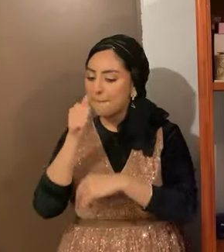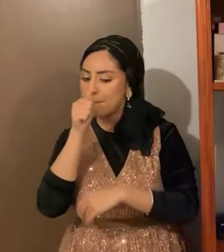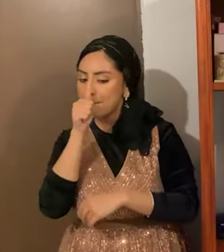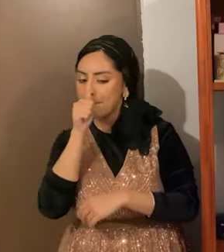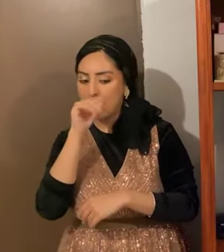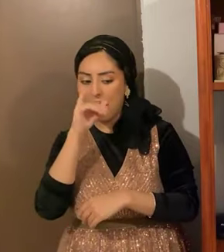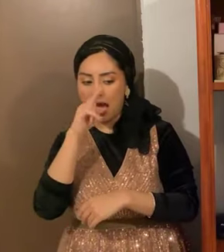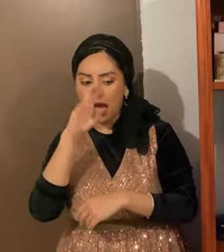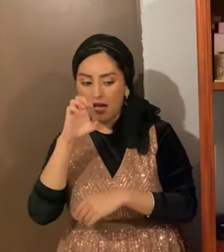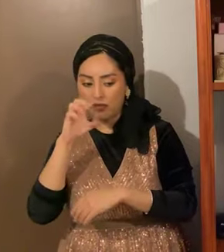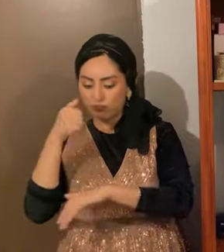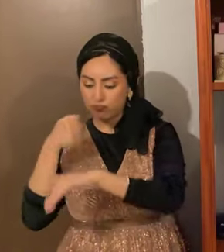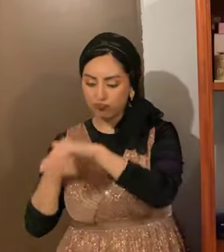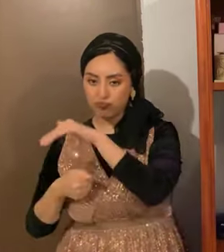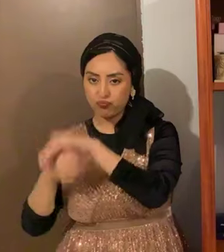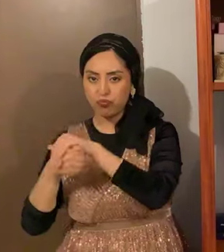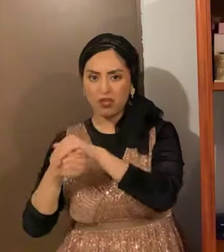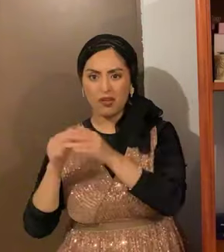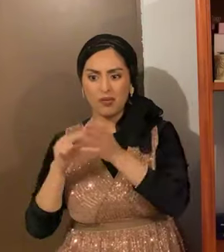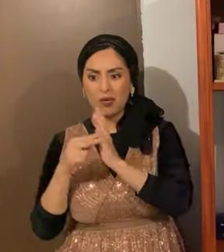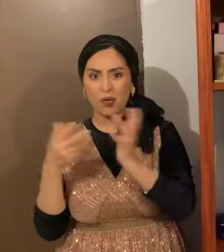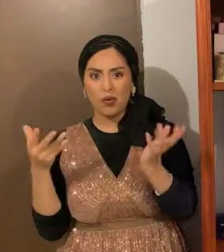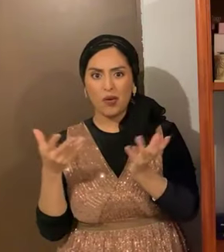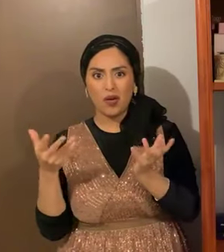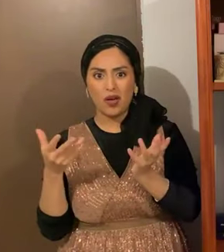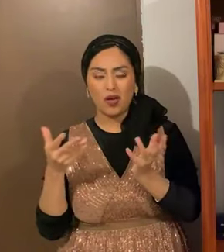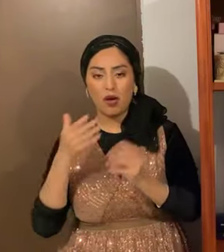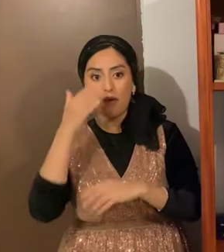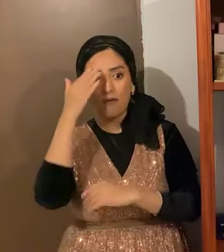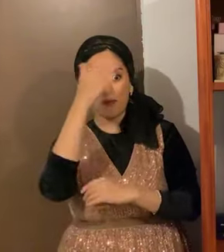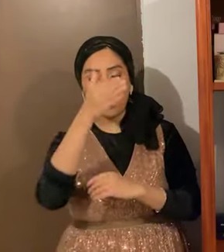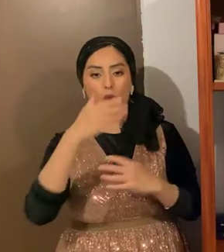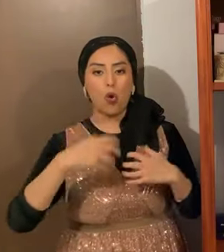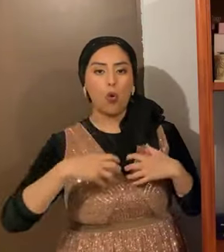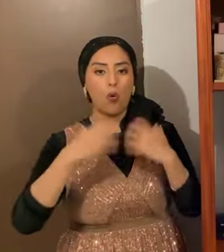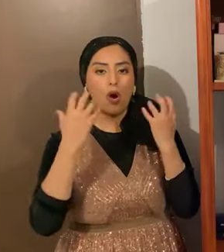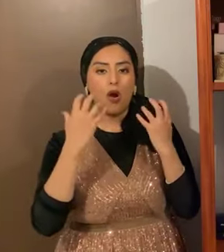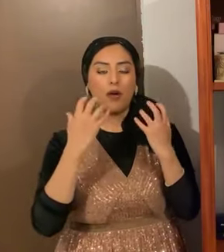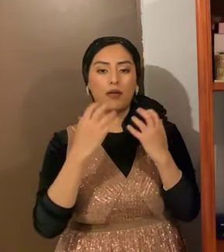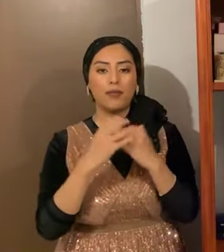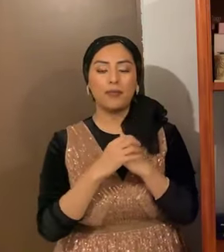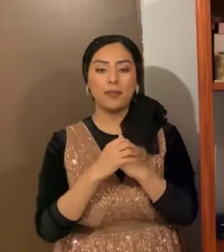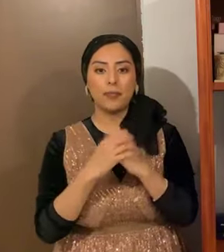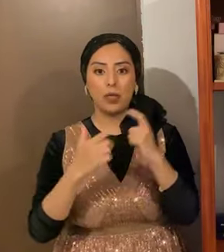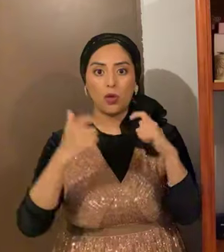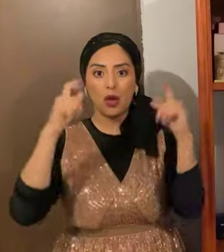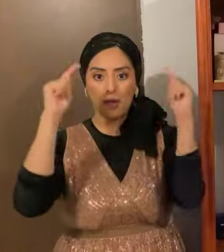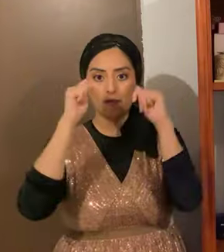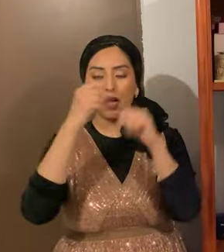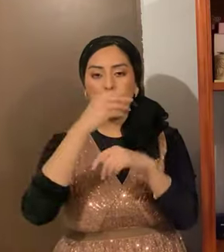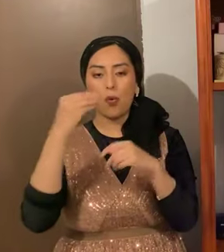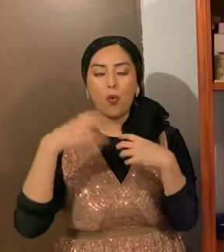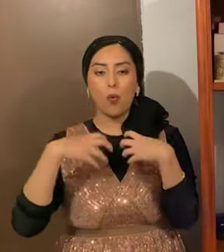Job. ¿Y a qué se está refiriendo el Eterno? Para la ira, la gran tribulación y la ira.